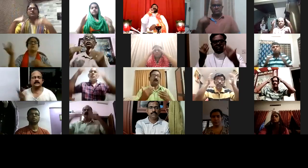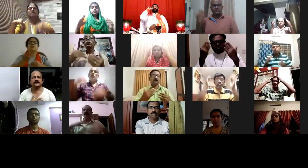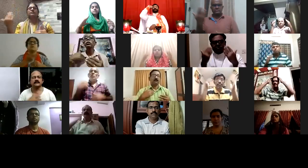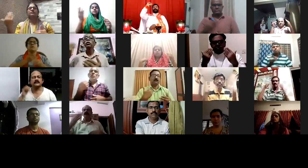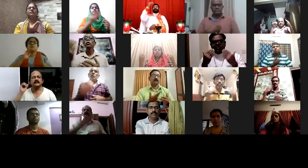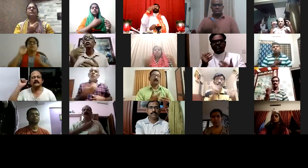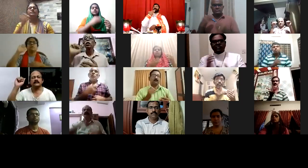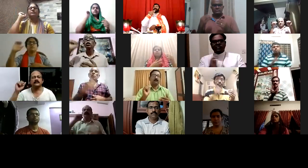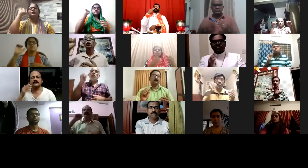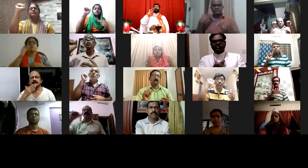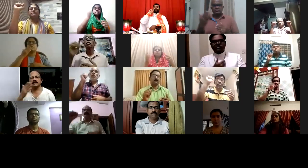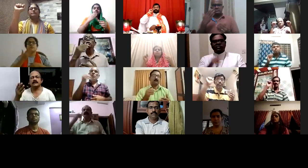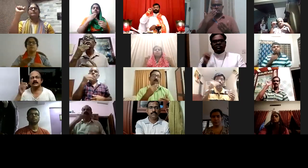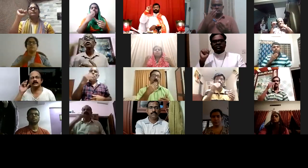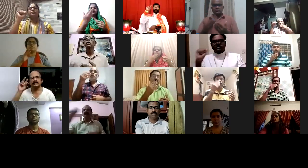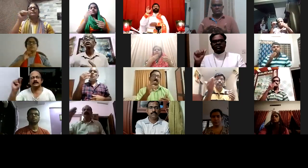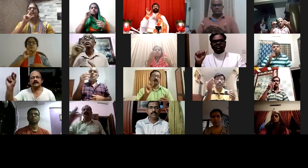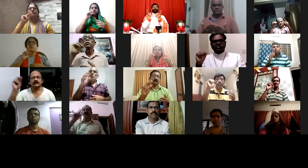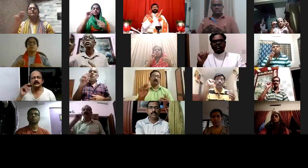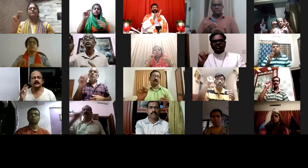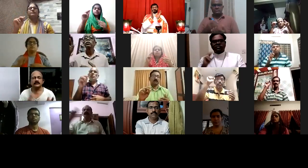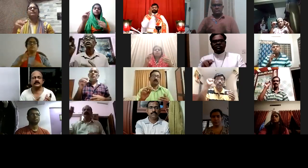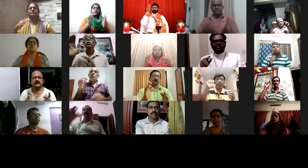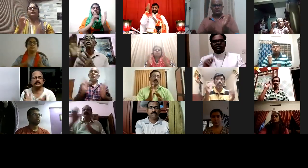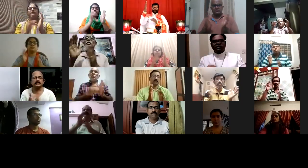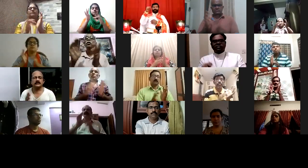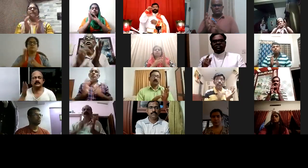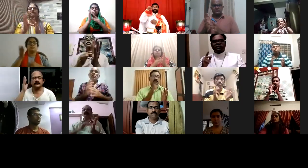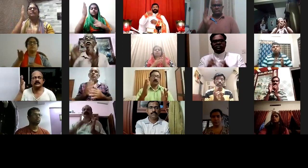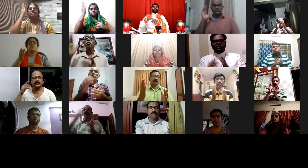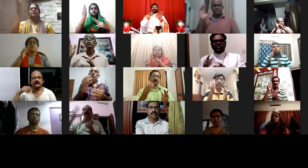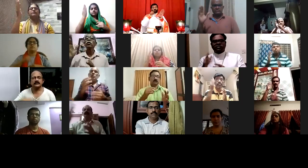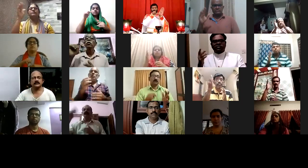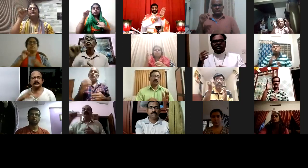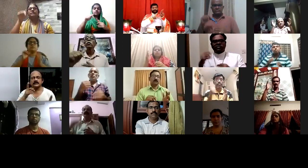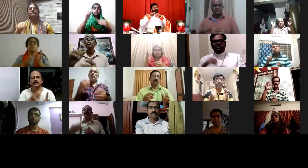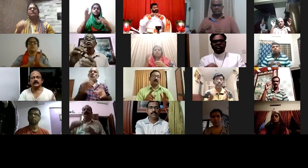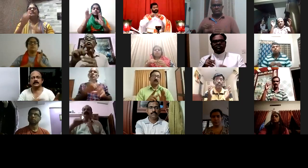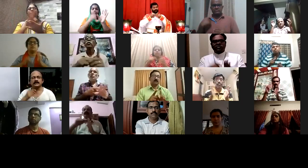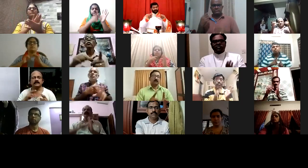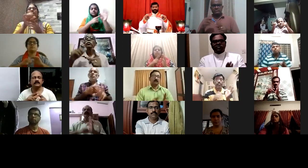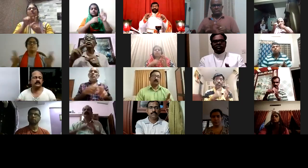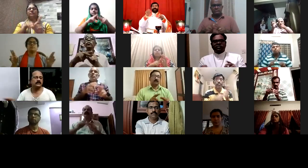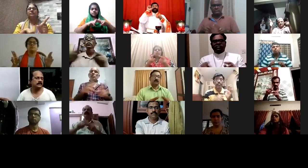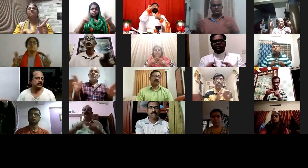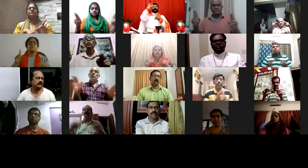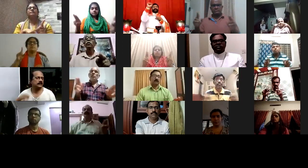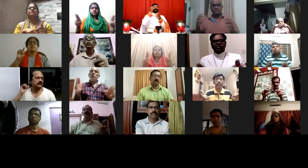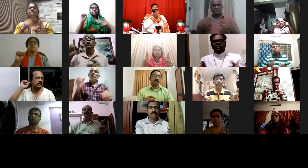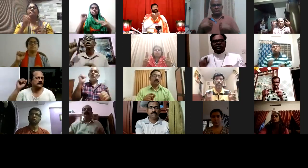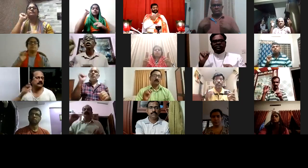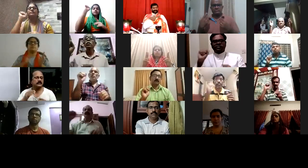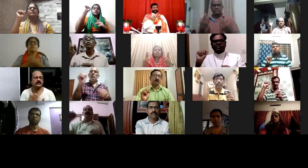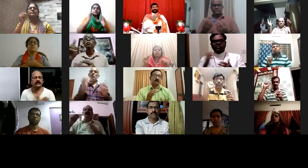ഞങ്ങൾ അങ്ങേക്ക് നന്ദി പറയുന്നു. ഈശോയെ, ഈ വർഷം മുഴുവൻ